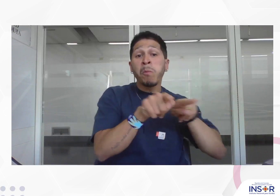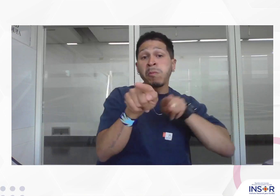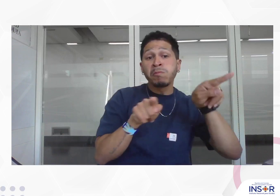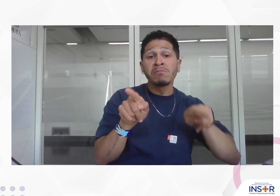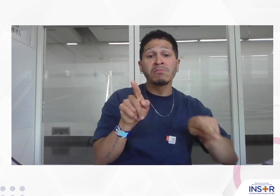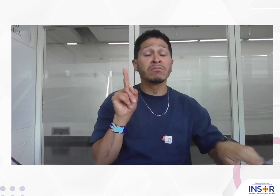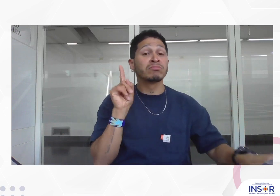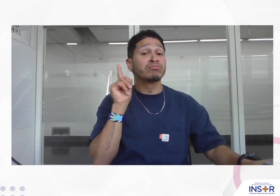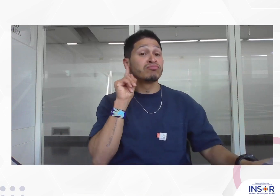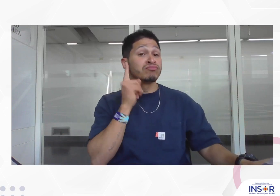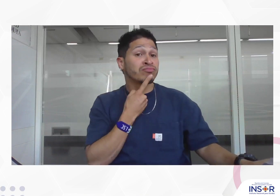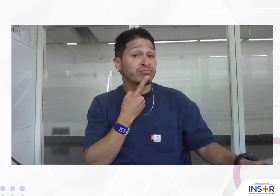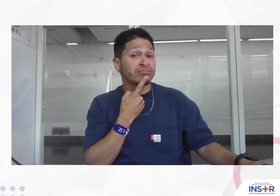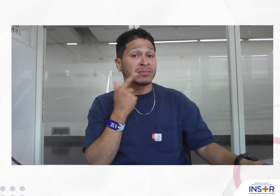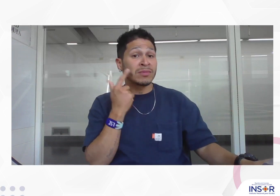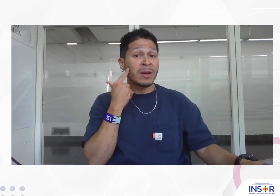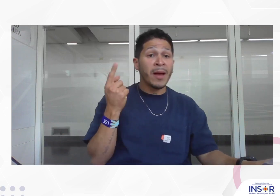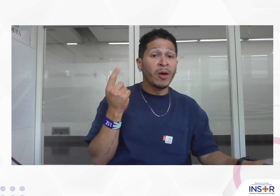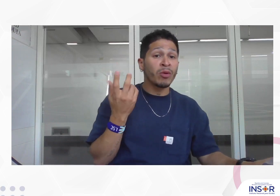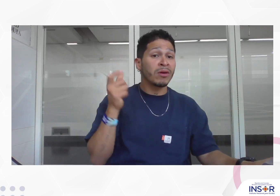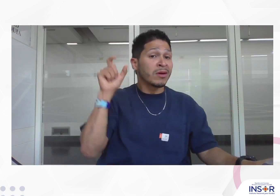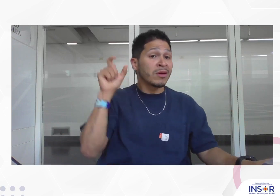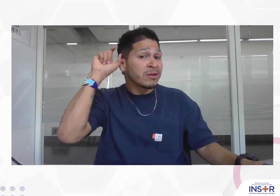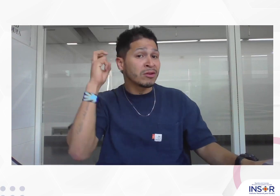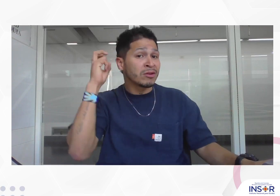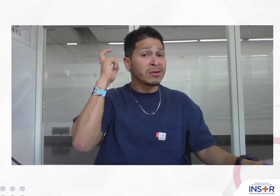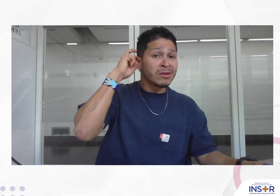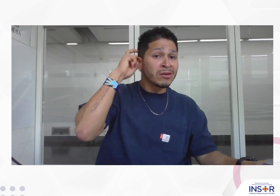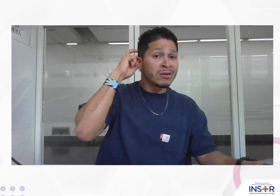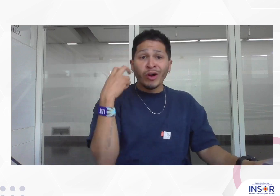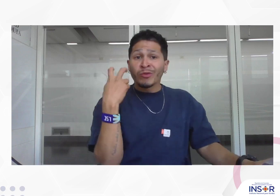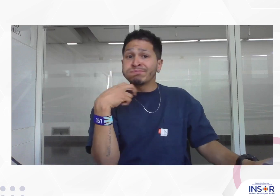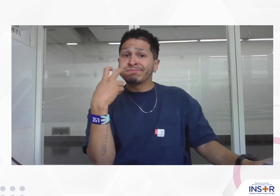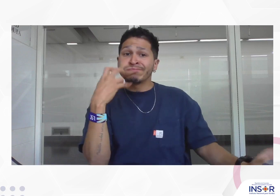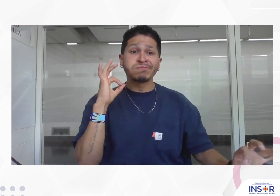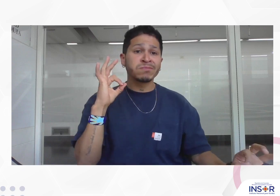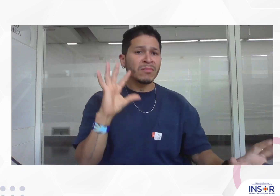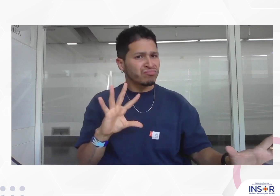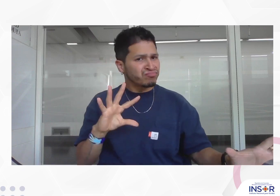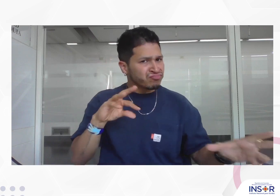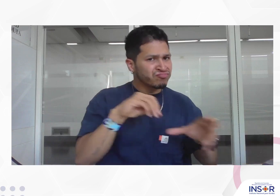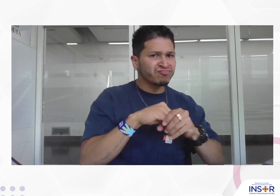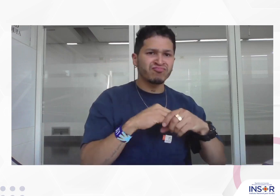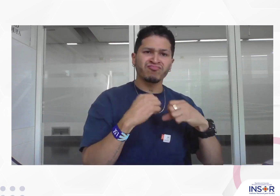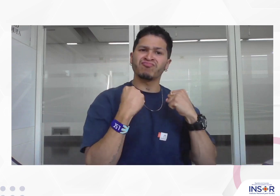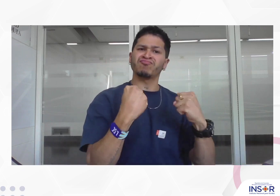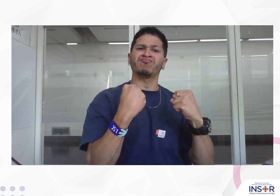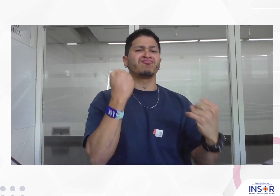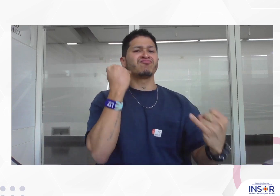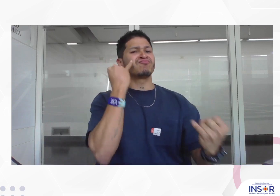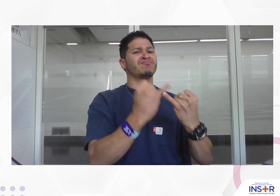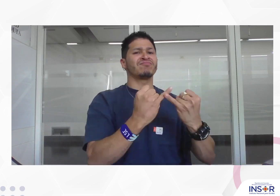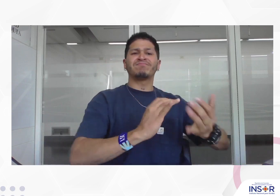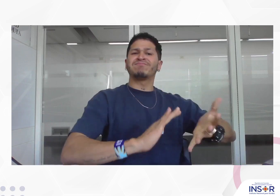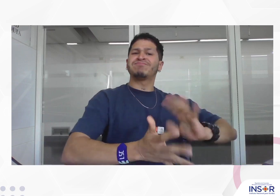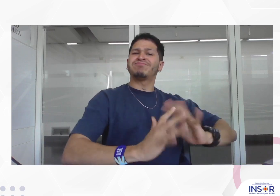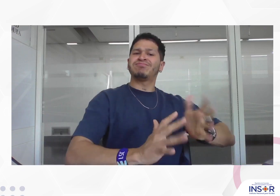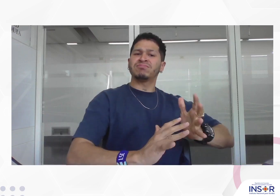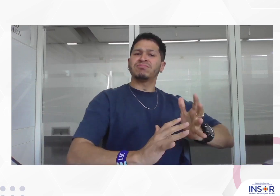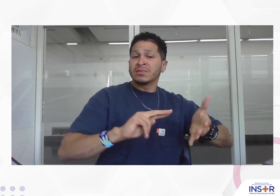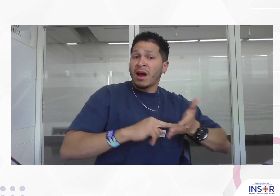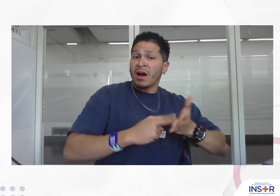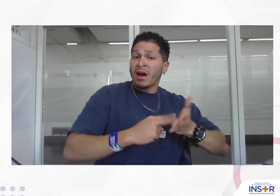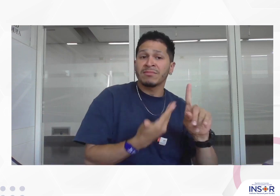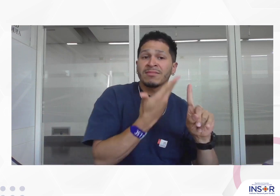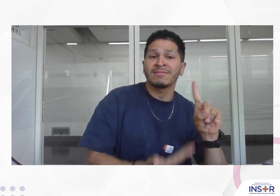la identidad a través del uso de la lengua de señas, en el caso de que pues sean personas sordas con hipoacusia que